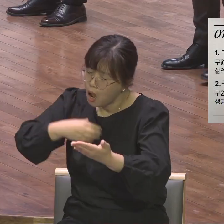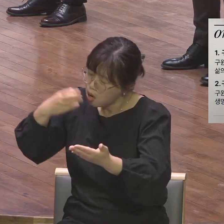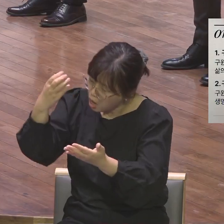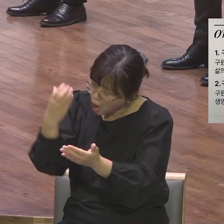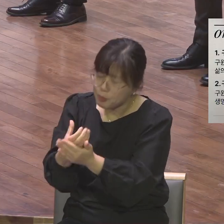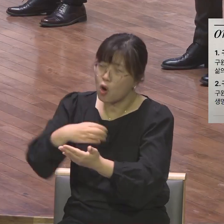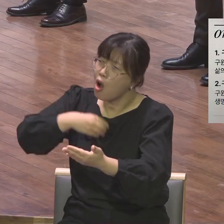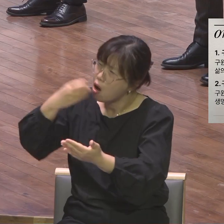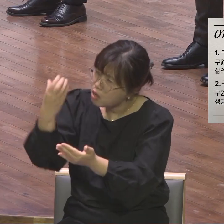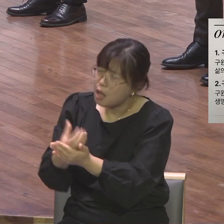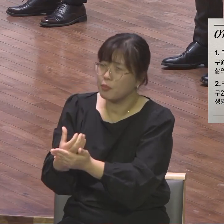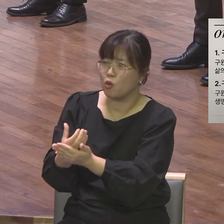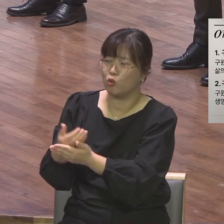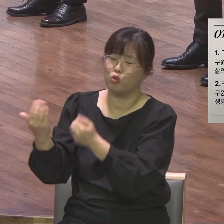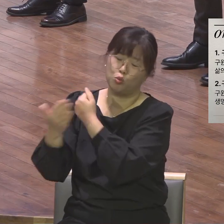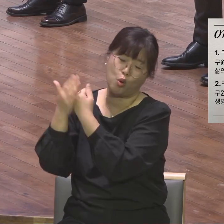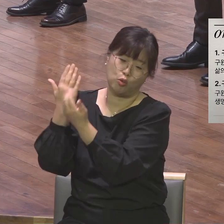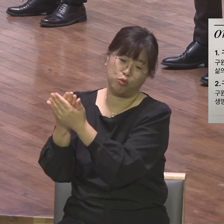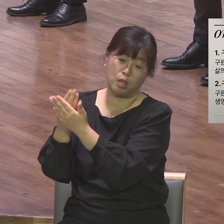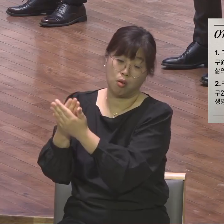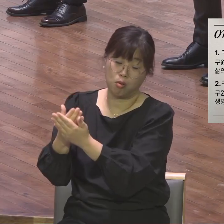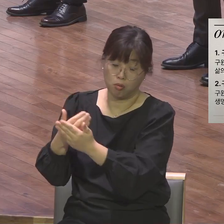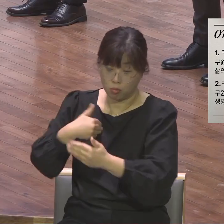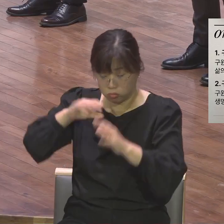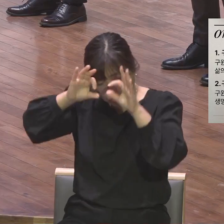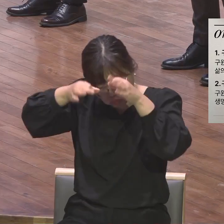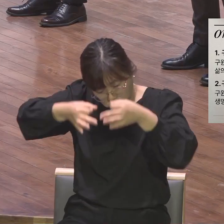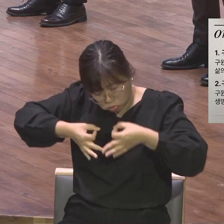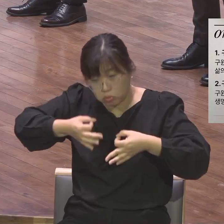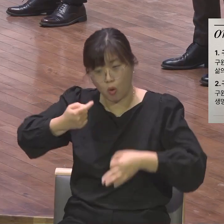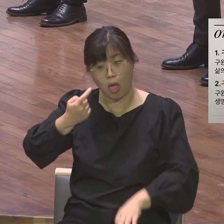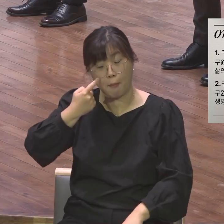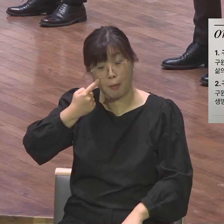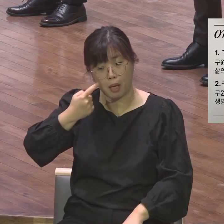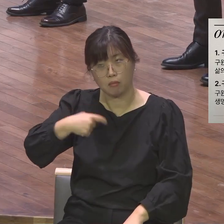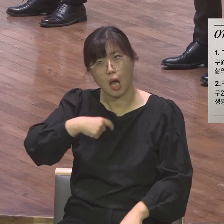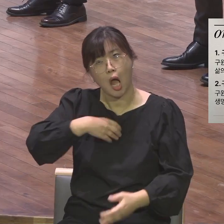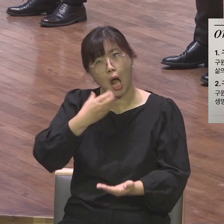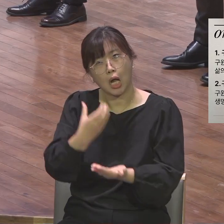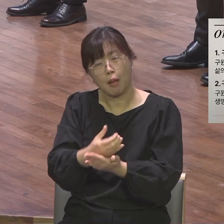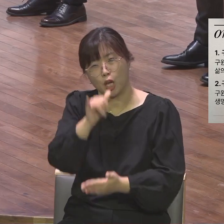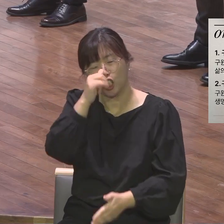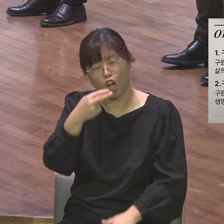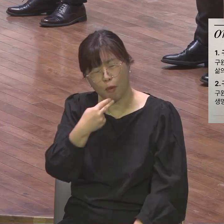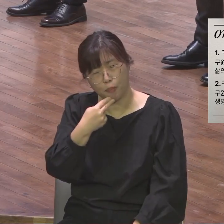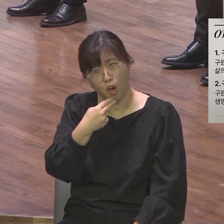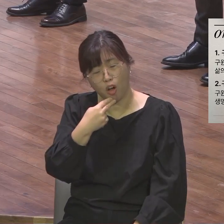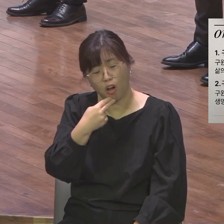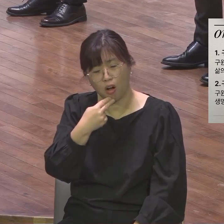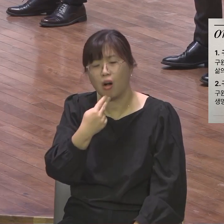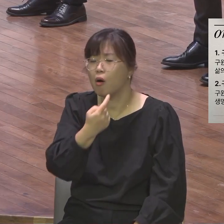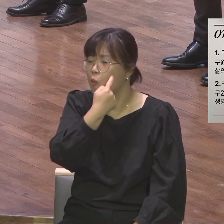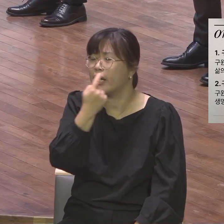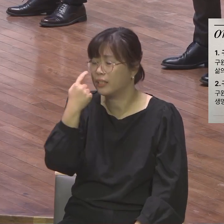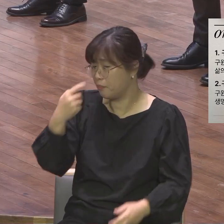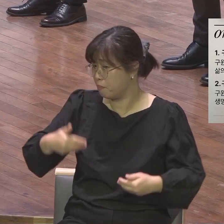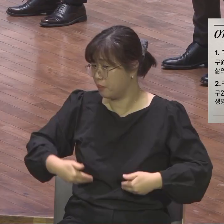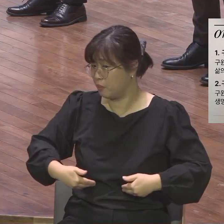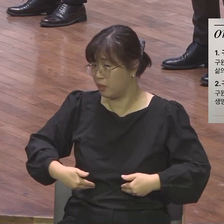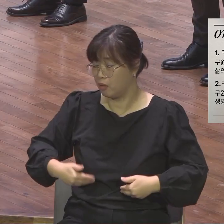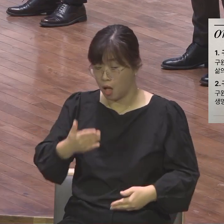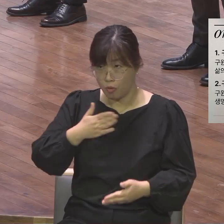스스로 질문해 보세요. 내가 정말 은혜를 입은 자인가? 정말 예수가 그리스도라는 사실에 인생의 결론 낸